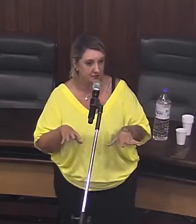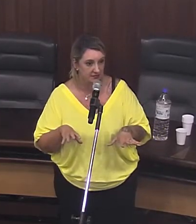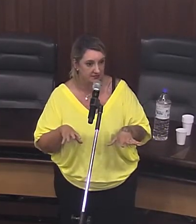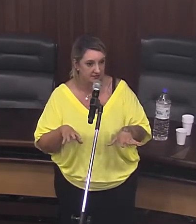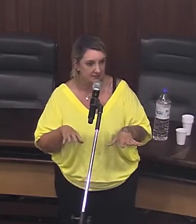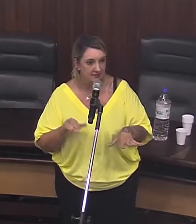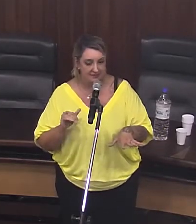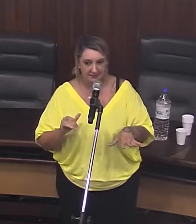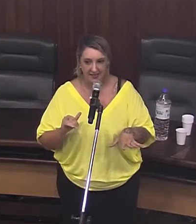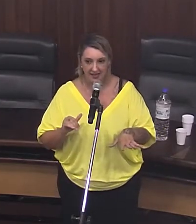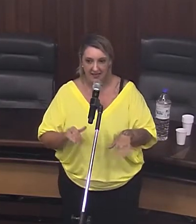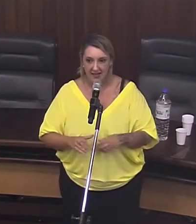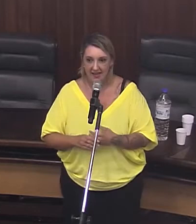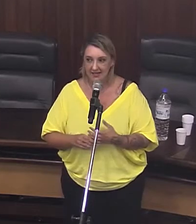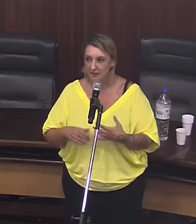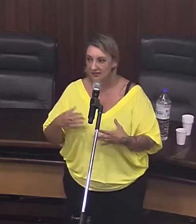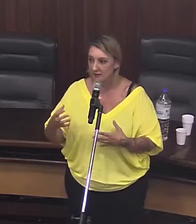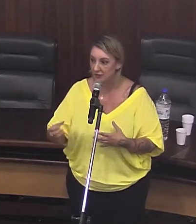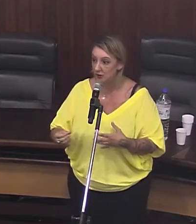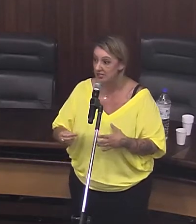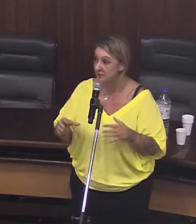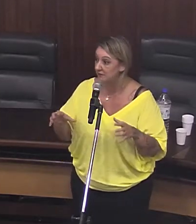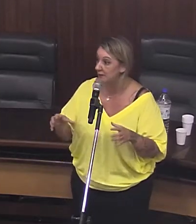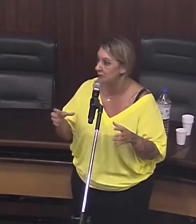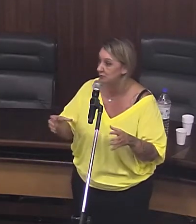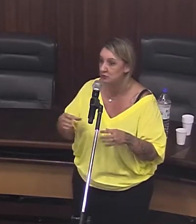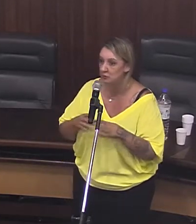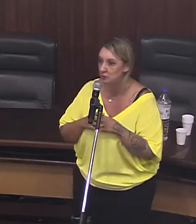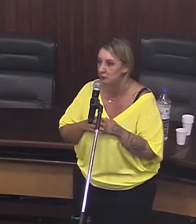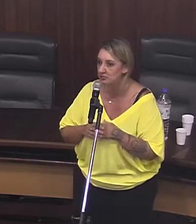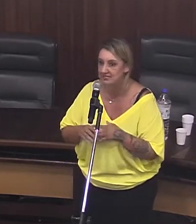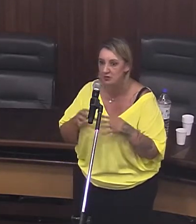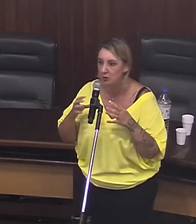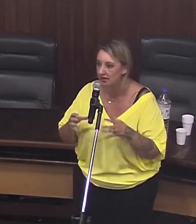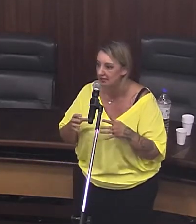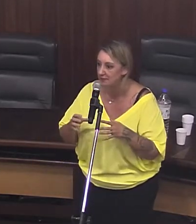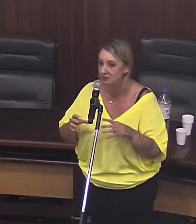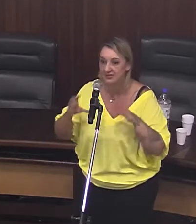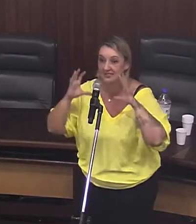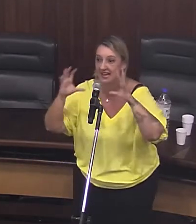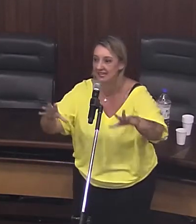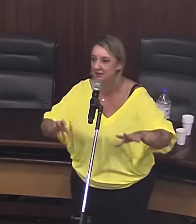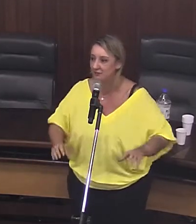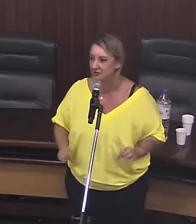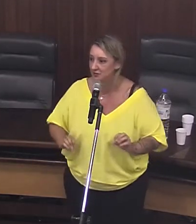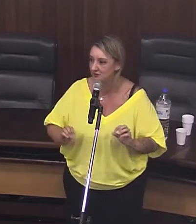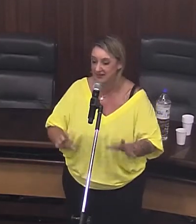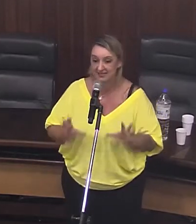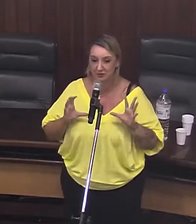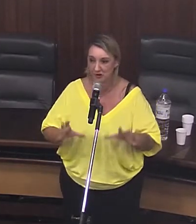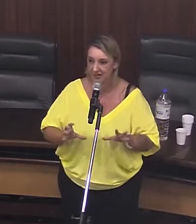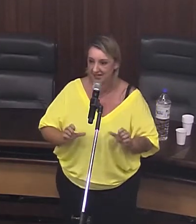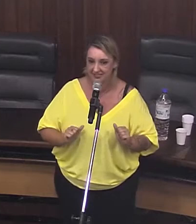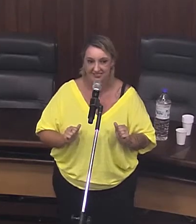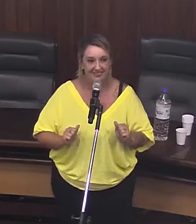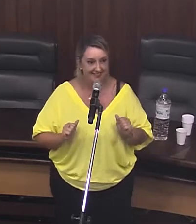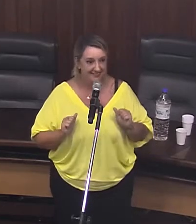funciona. Né? Aí quer mandar uma corrente, porque fala, putz, um grupo de 50 pessoas é aqui que eu vou desovar essa corrente.